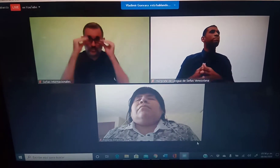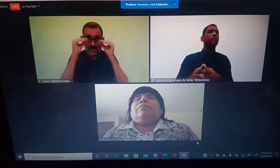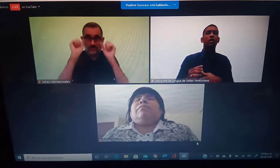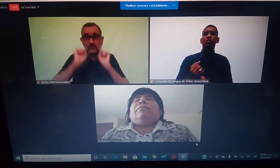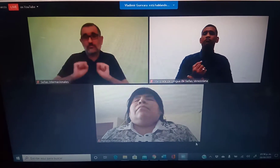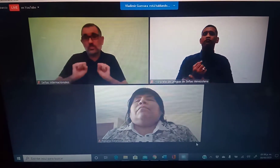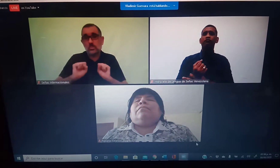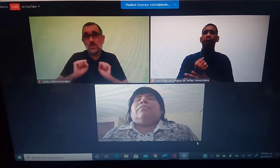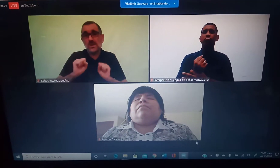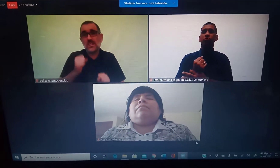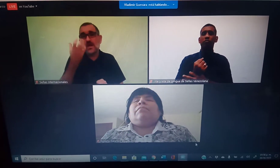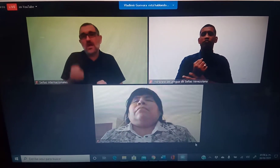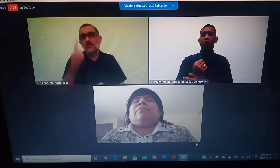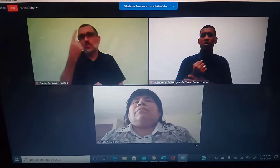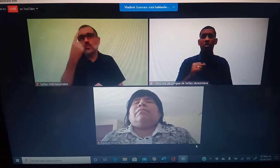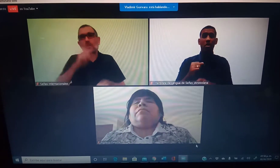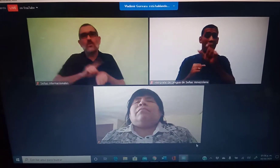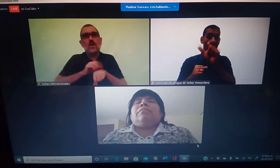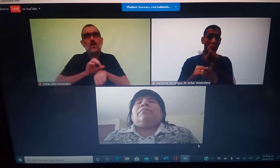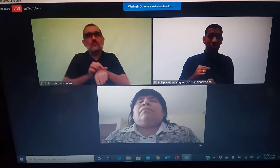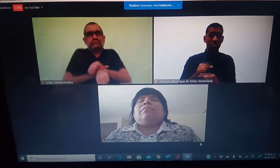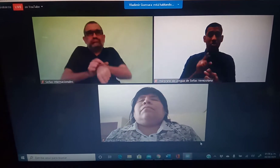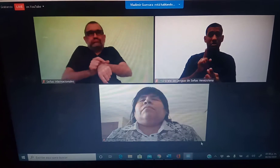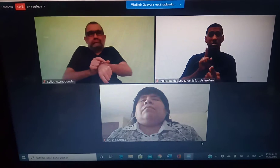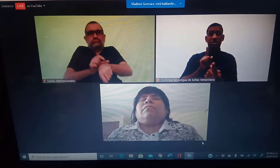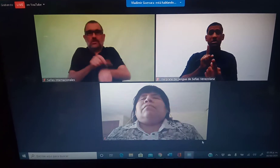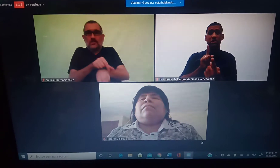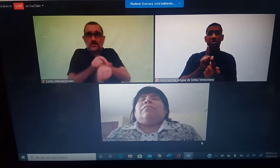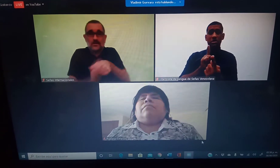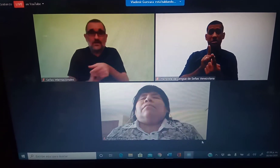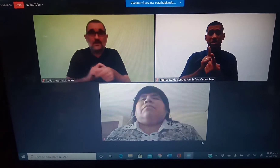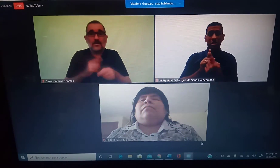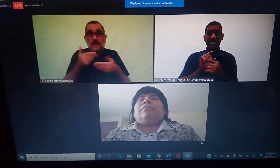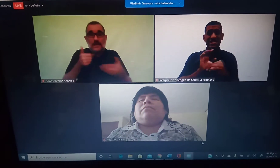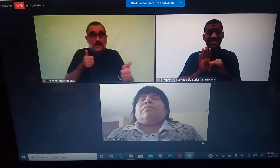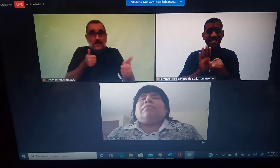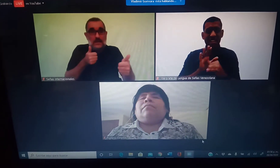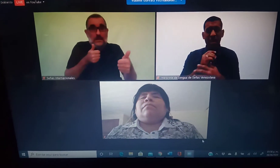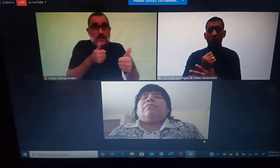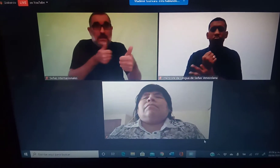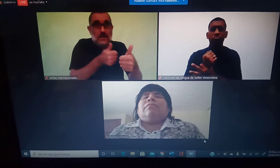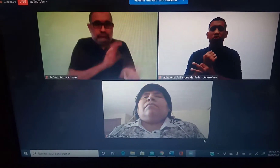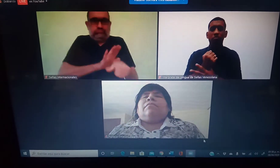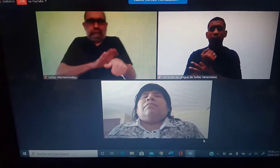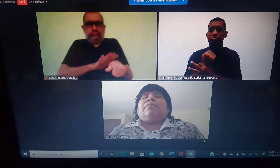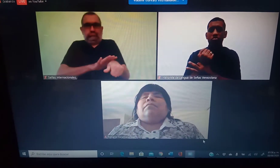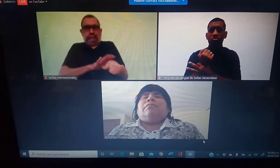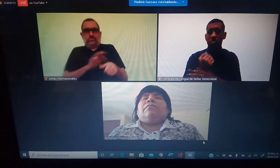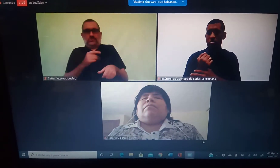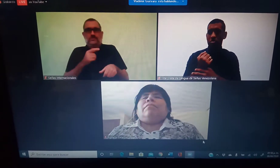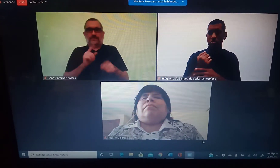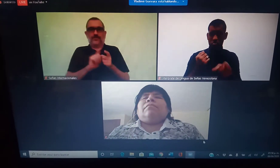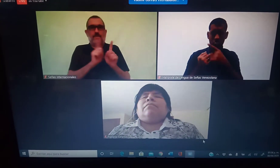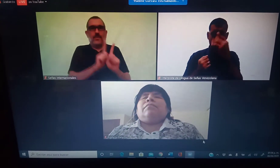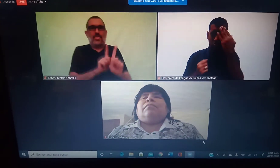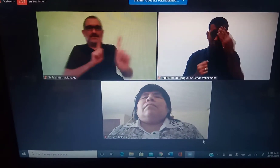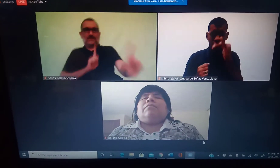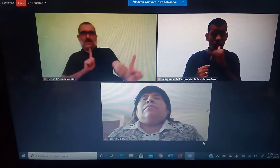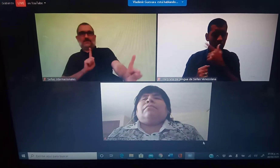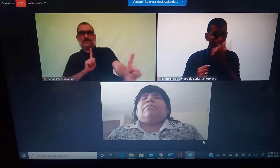momento de estar cerca de una persona como para mantener la sana distancia. ¿Qué se sabe acerca de eso? Por otra parte, hay una